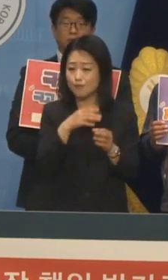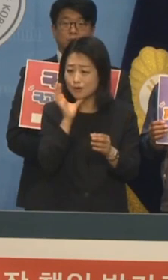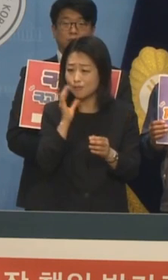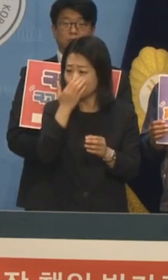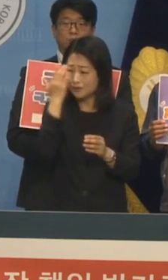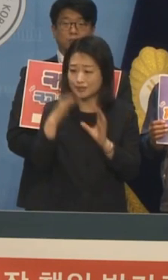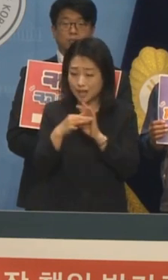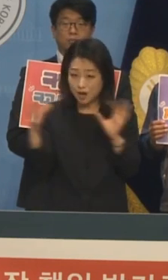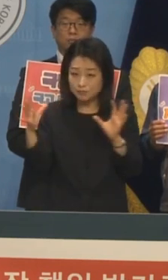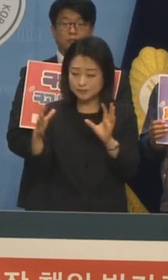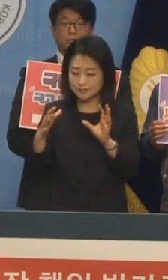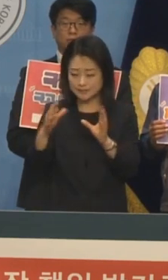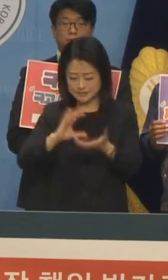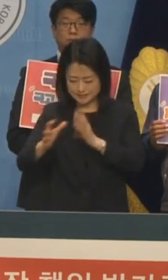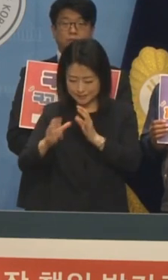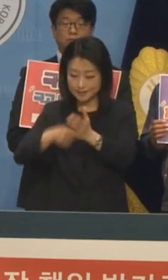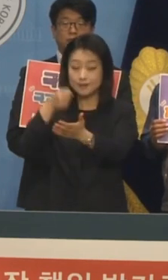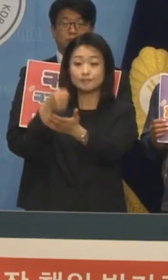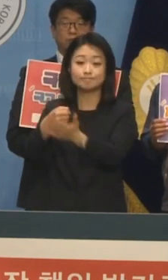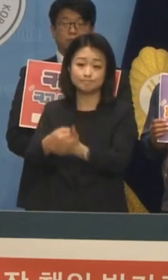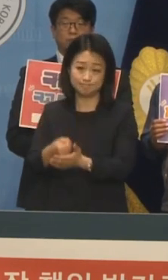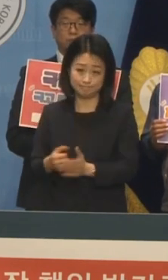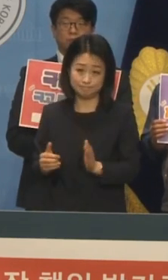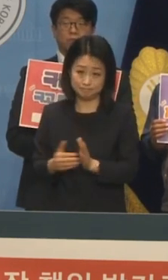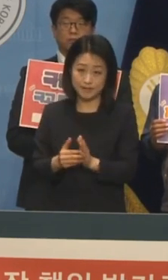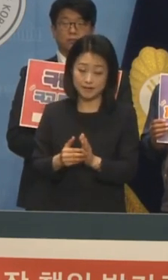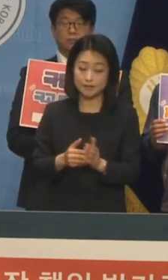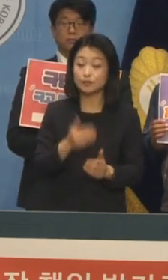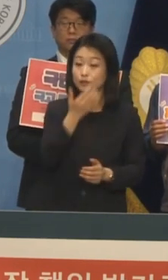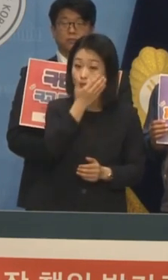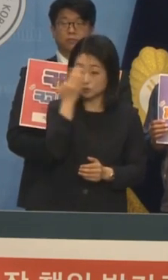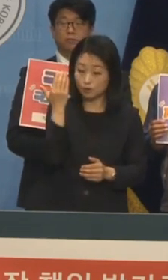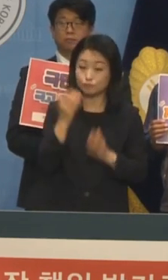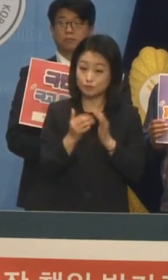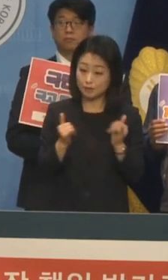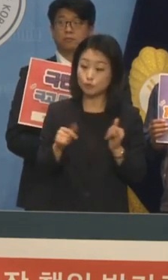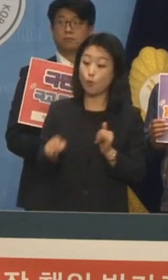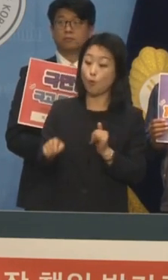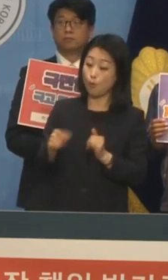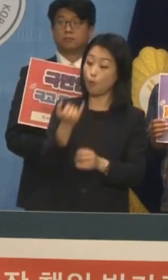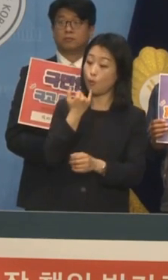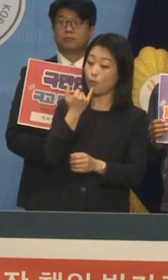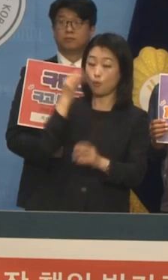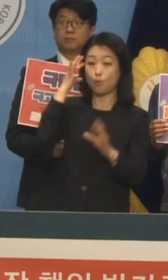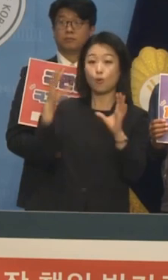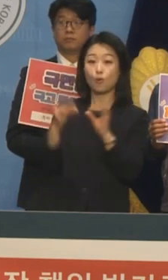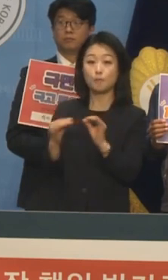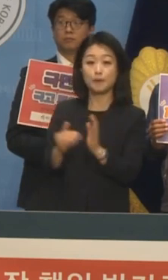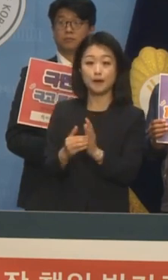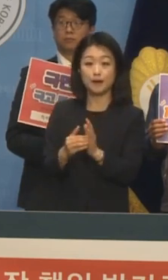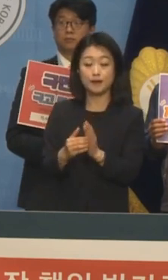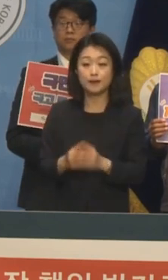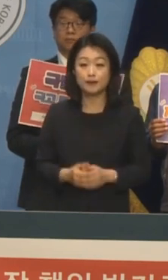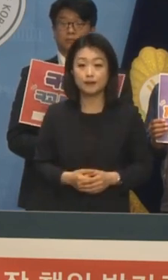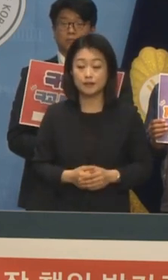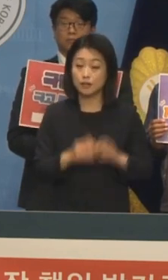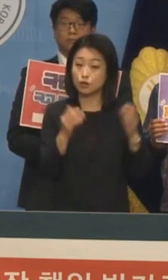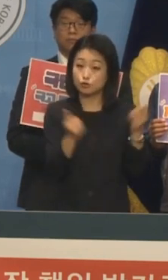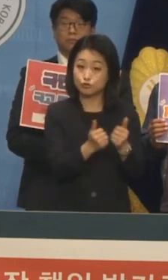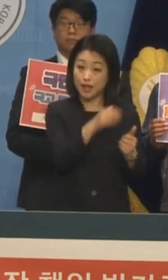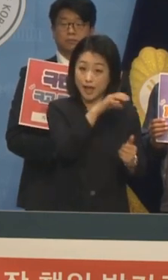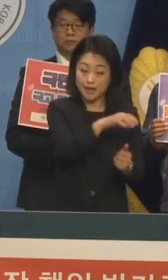방안입니다. 게다가 20대 청년 세대에서도 소득 보장론에 대한 지지가 더 우세했습니다. 그러나 국회 연금특위는